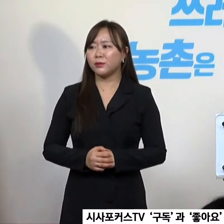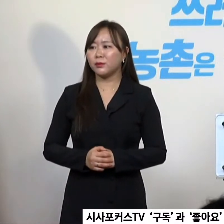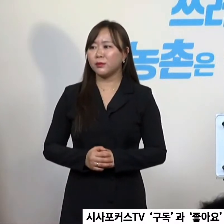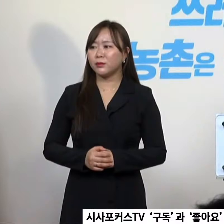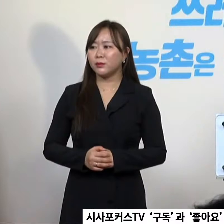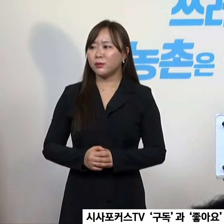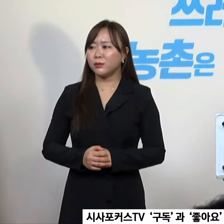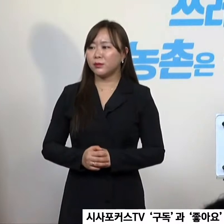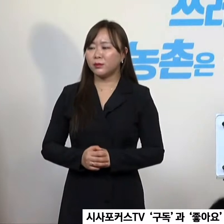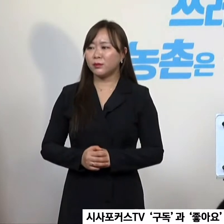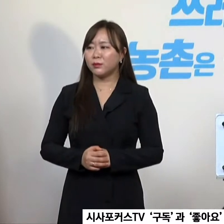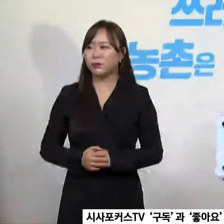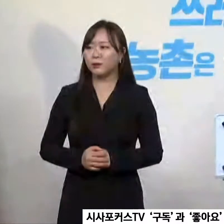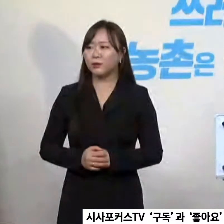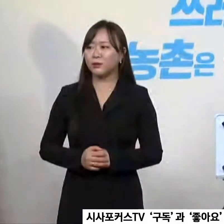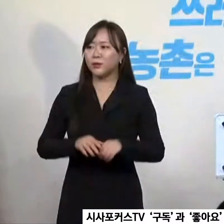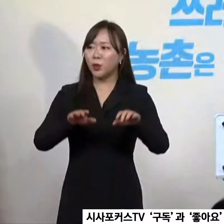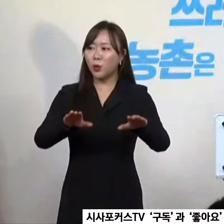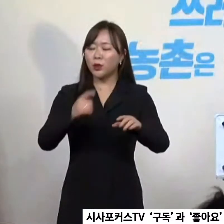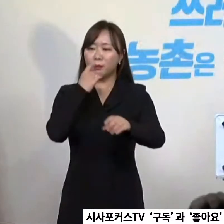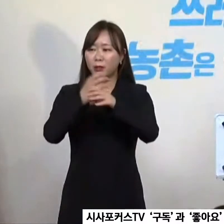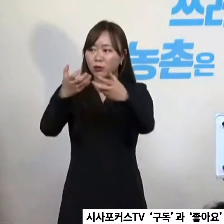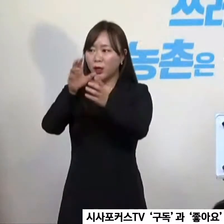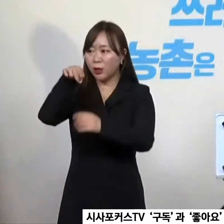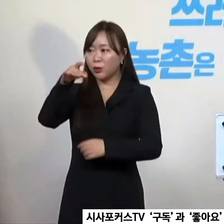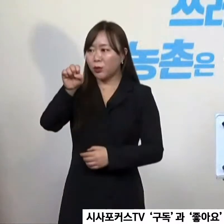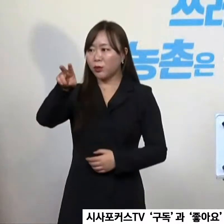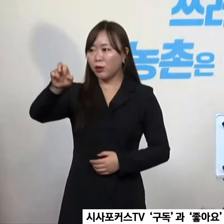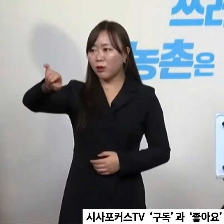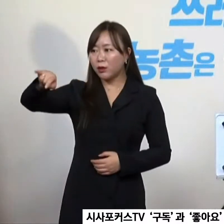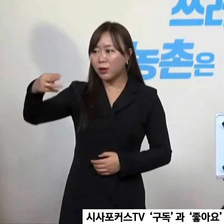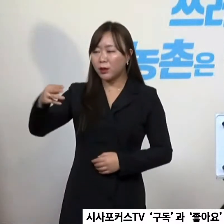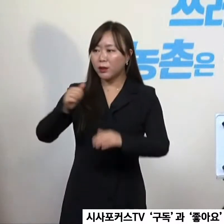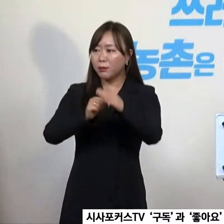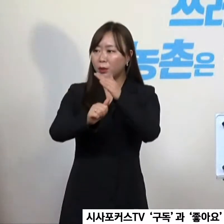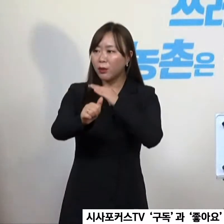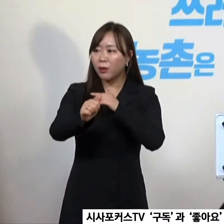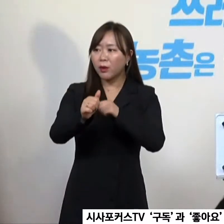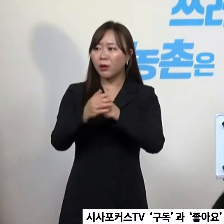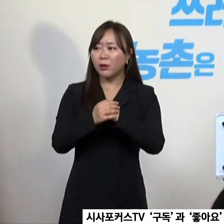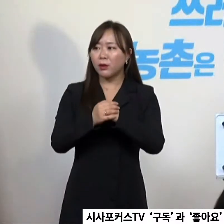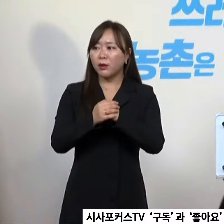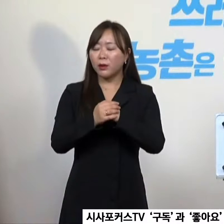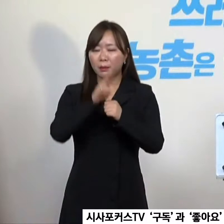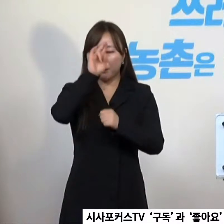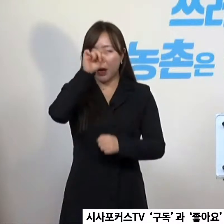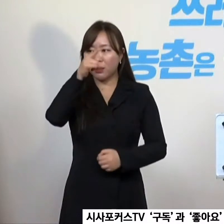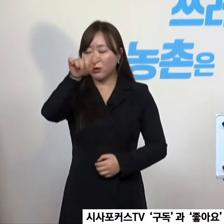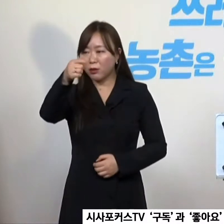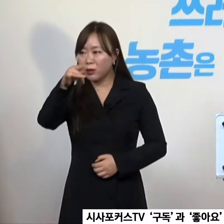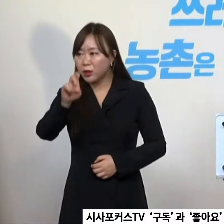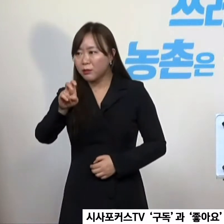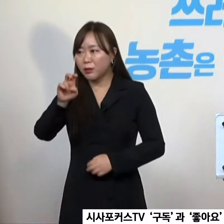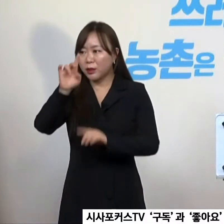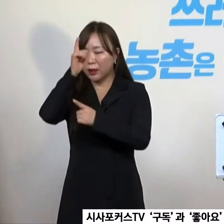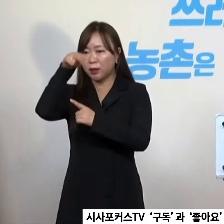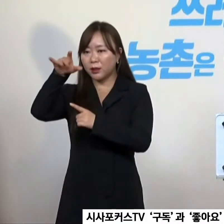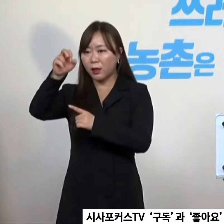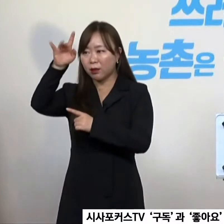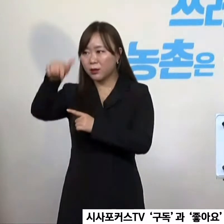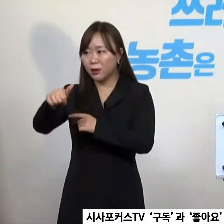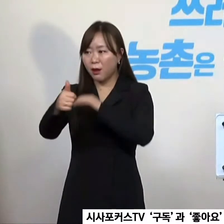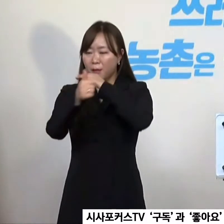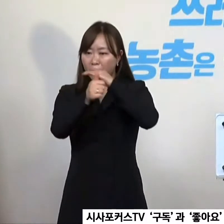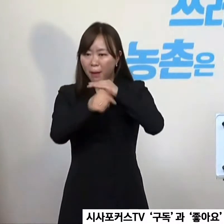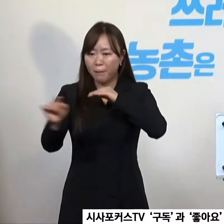KBS. 여러분이 KBS 강병수 기자입니다. 오늘 민주당 송영길 대표랑 그 박경풍 의원이랑 윤미향 이상직 위원 제명한